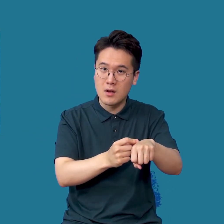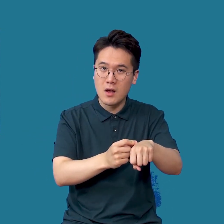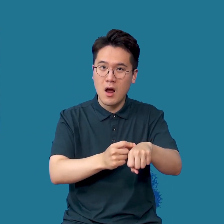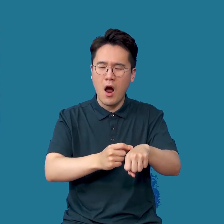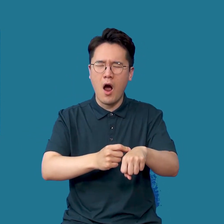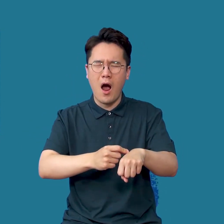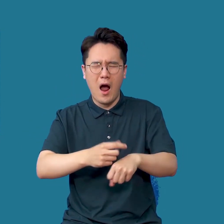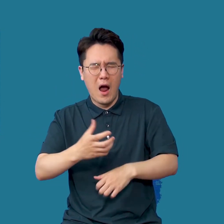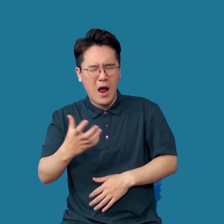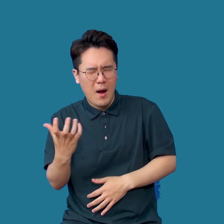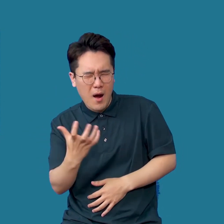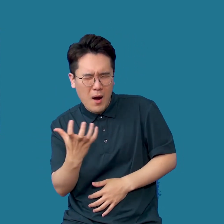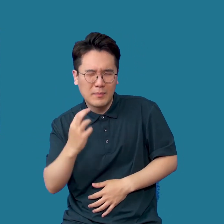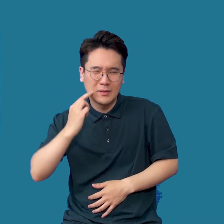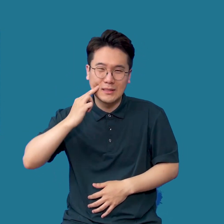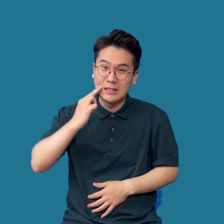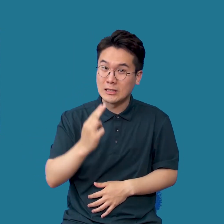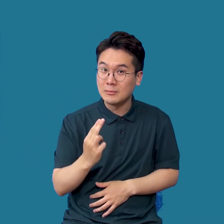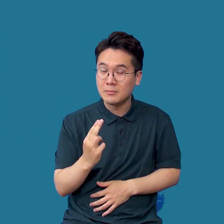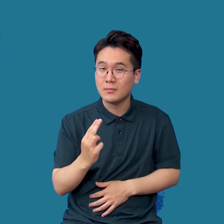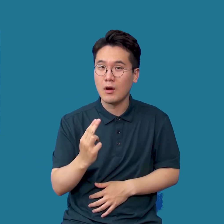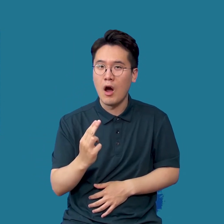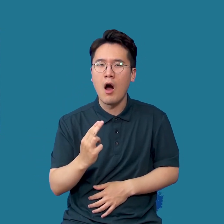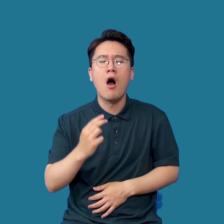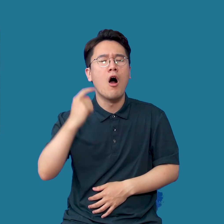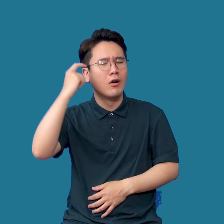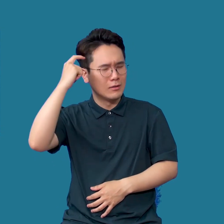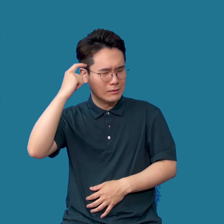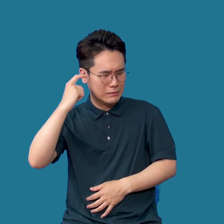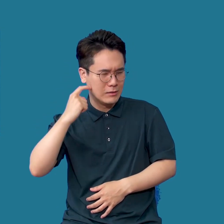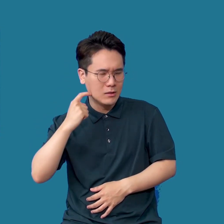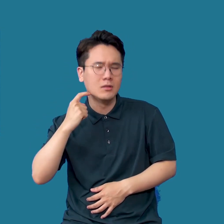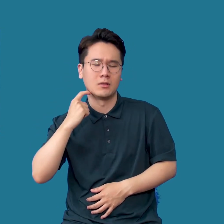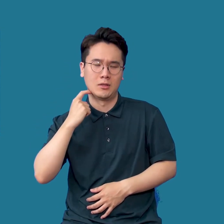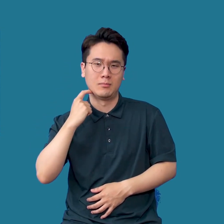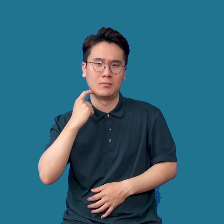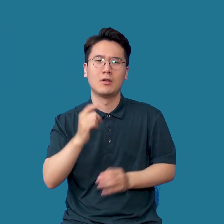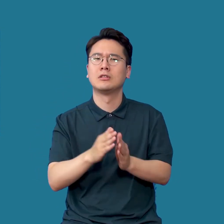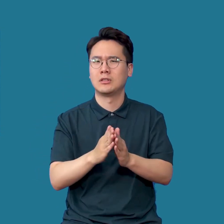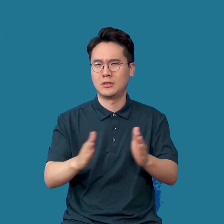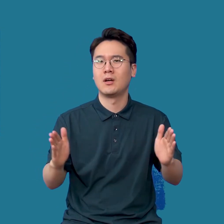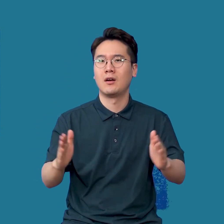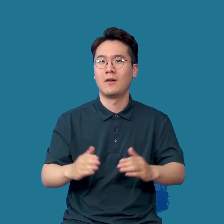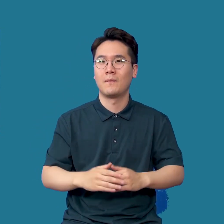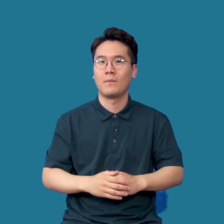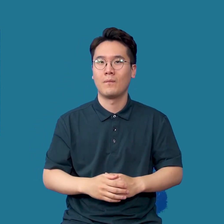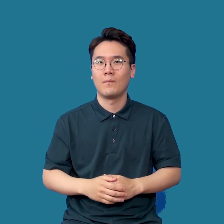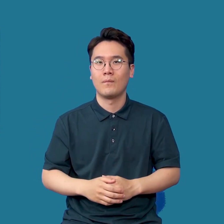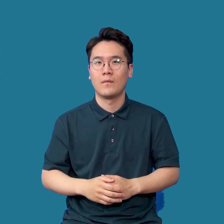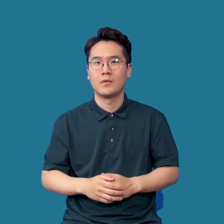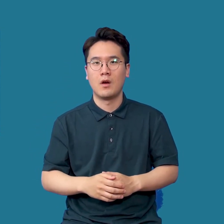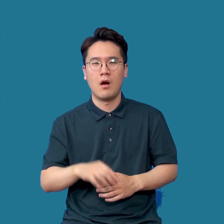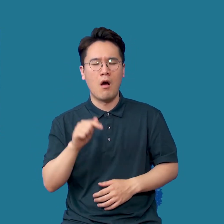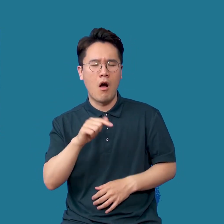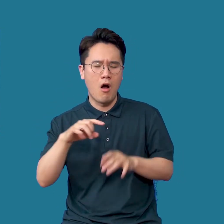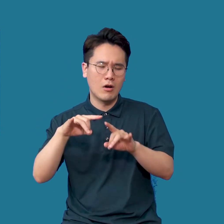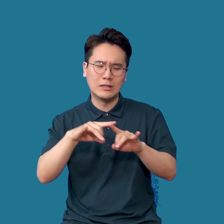나도록 통증이 온 것입니다. 그 순간 그 통증이 얼마나